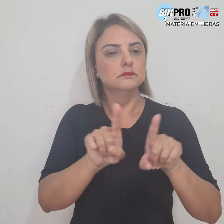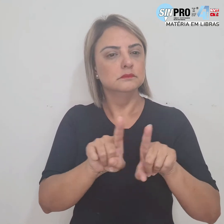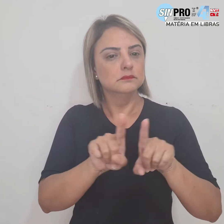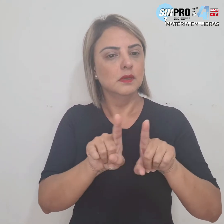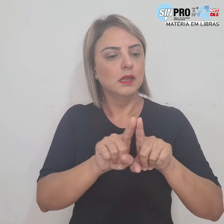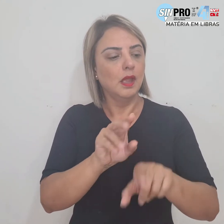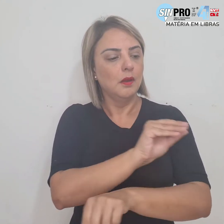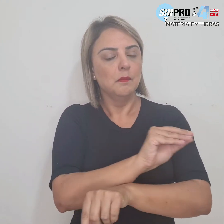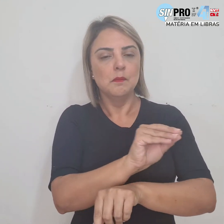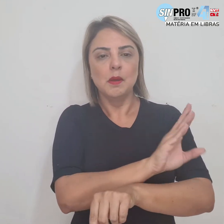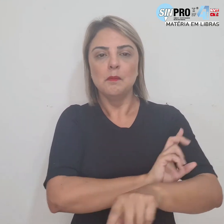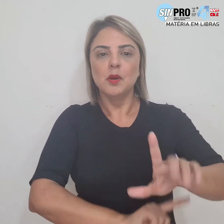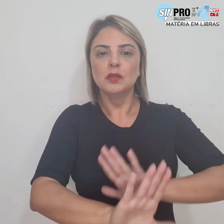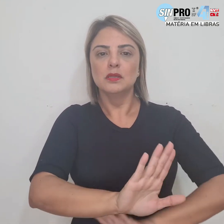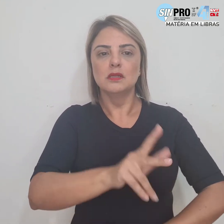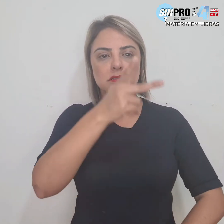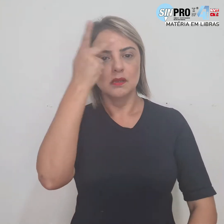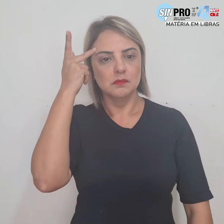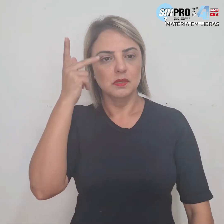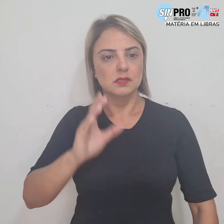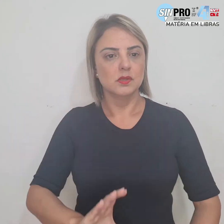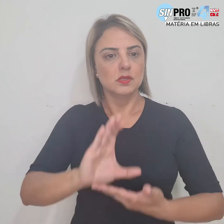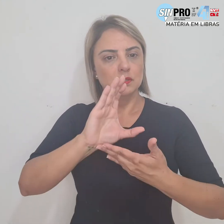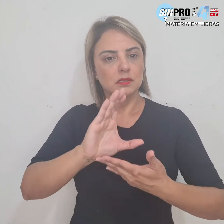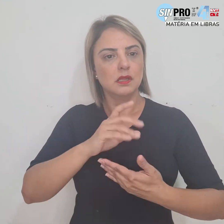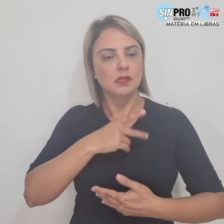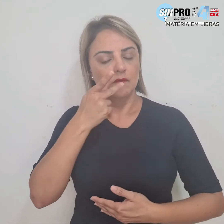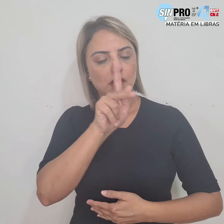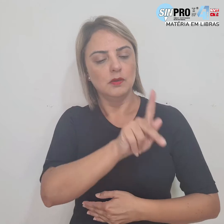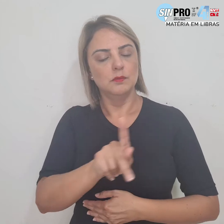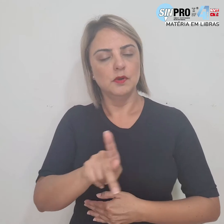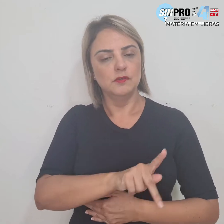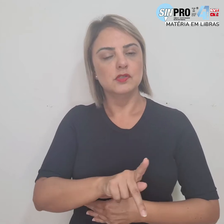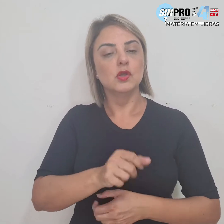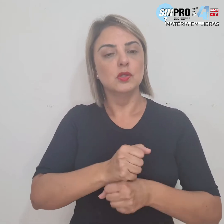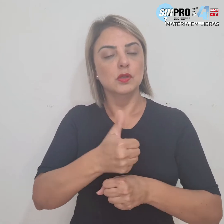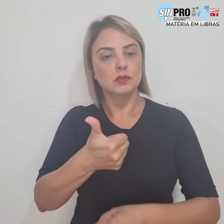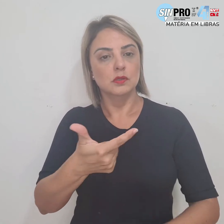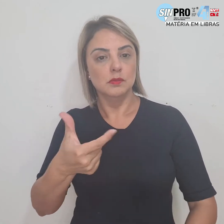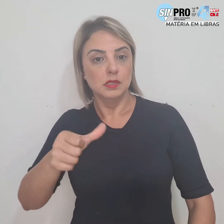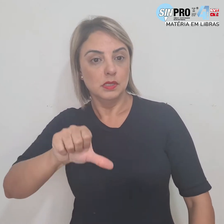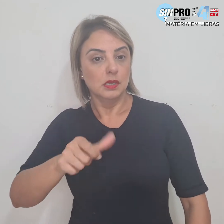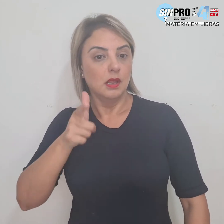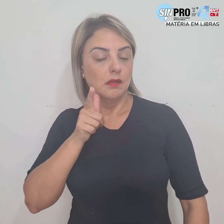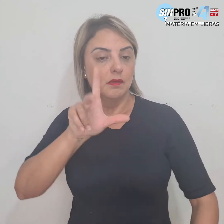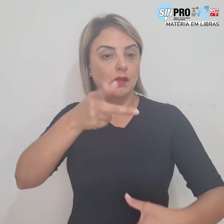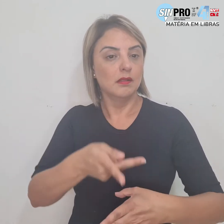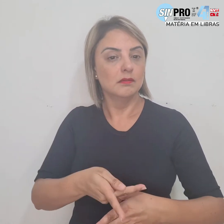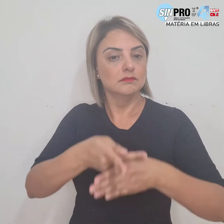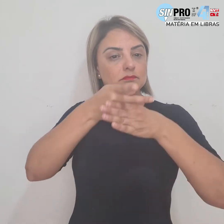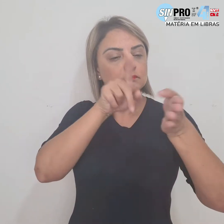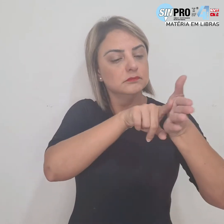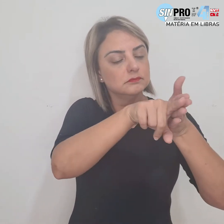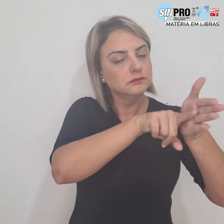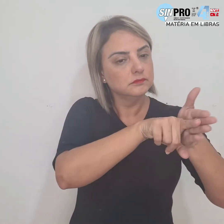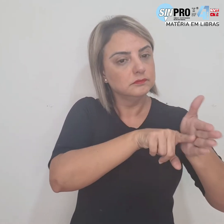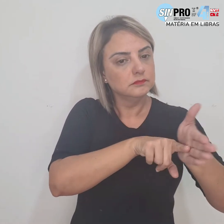também uma proteção para o cidadão, comenta o docente, que em 2019 foi vencedor do prêmio da pesquisa da